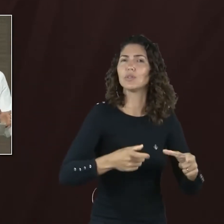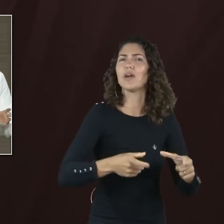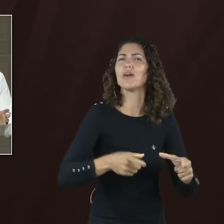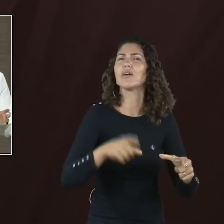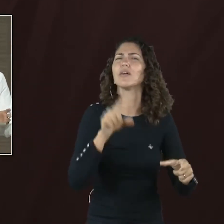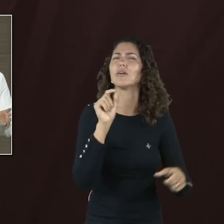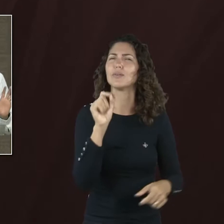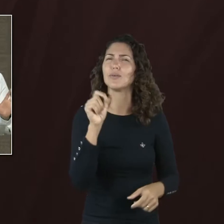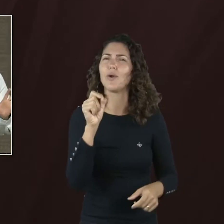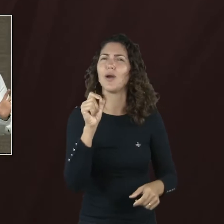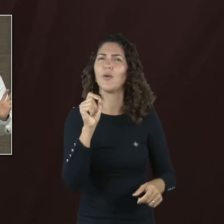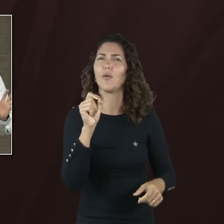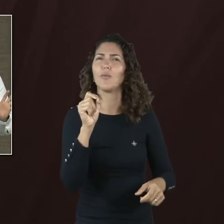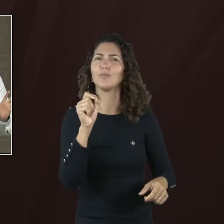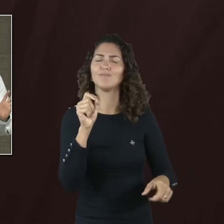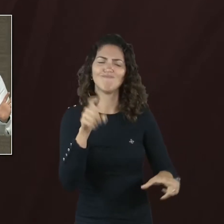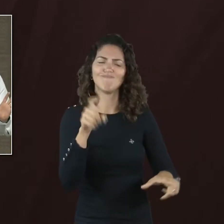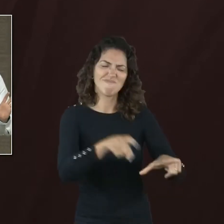É isso que nós